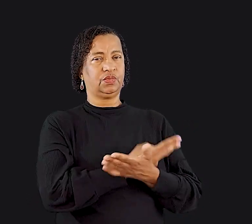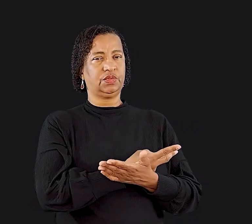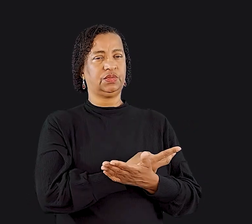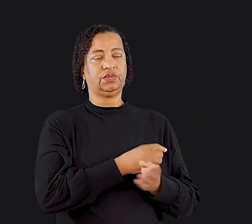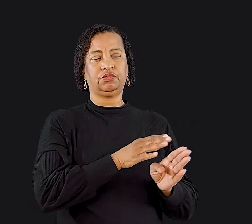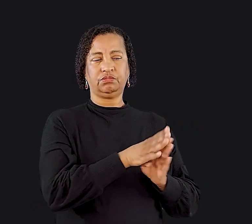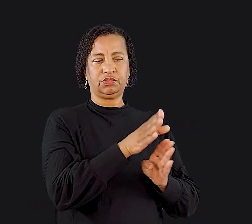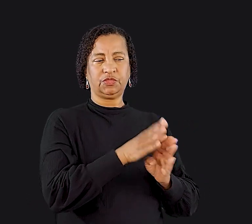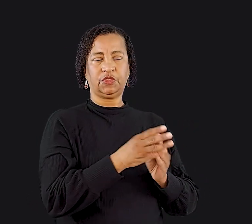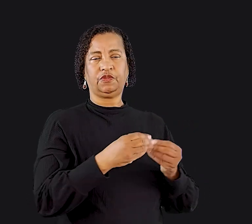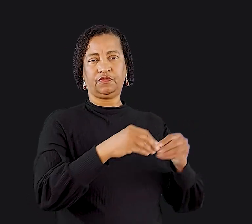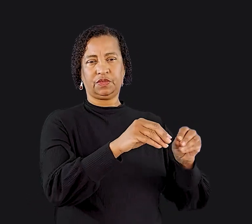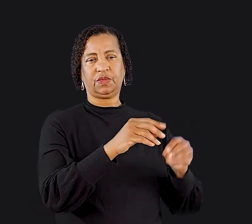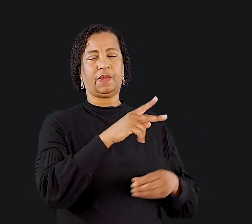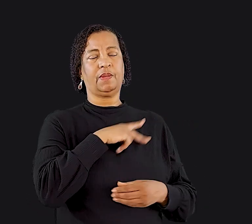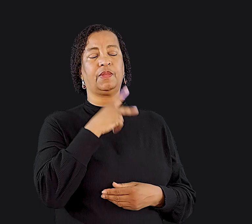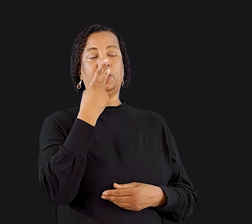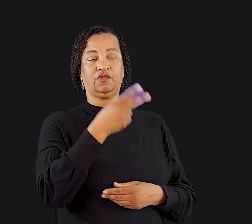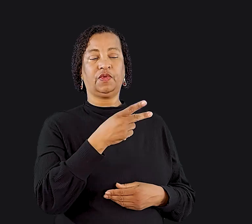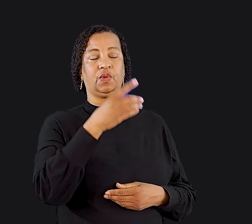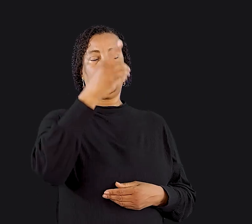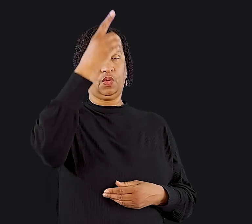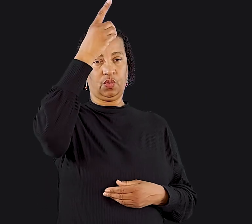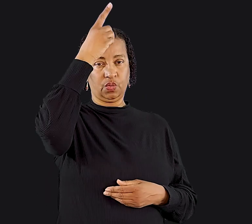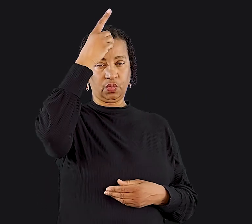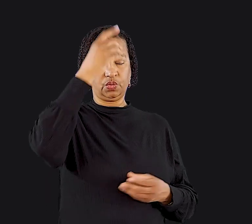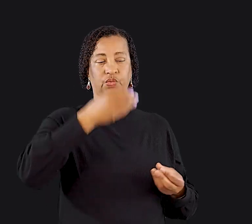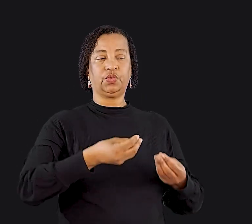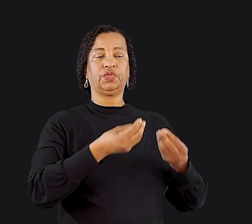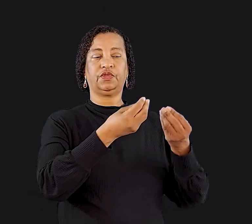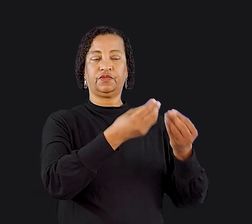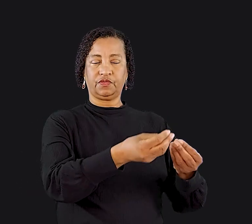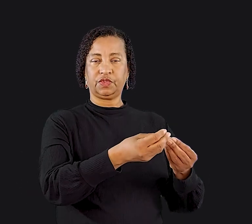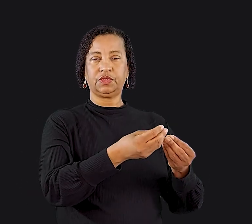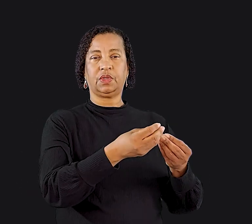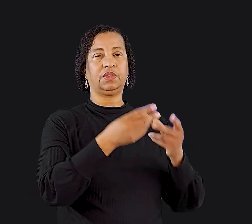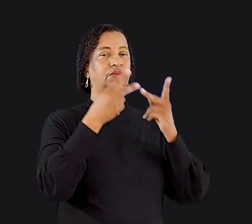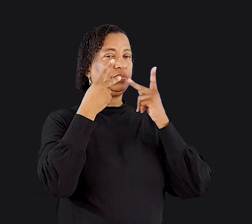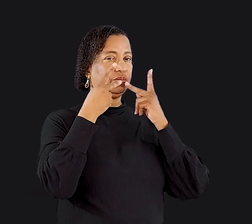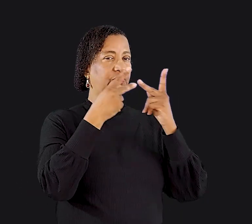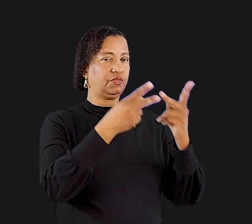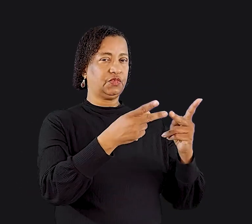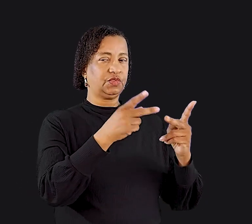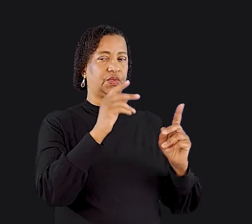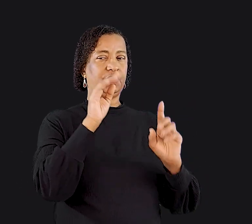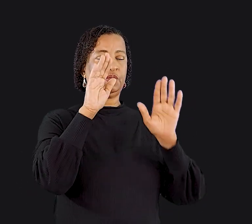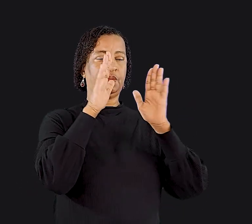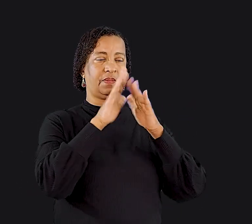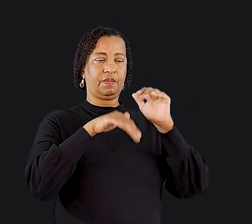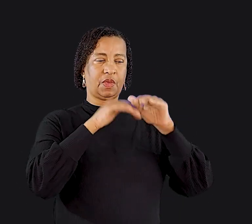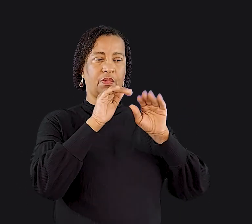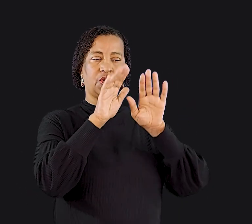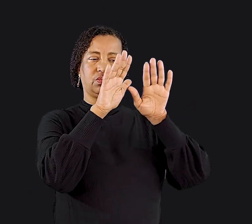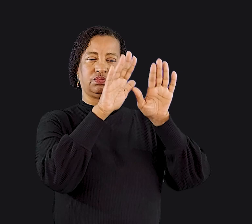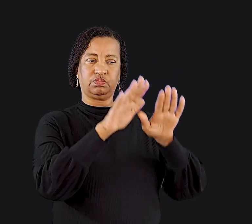foi transmitido. Paulo disse: o dom que lhe foi dado por mensagem profética, com imposição de mãos